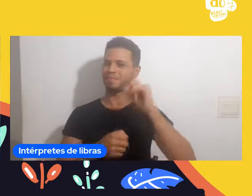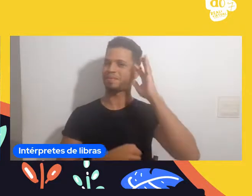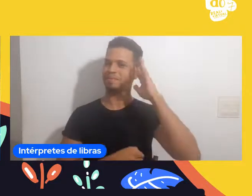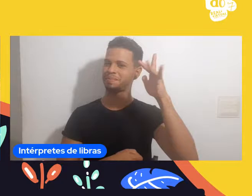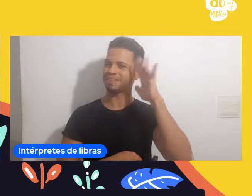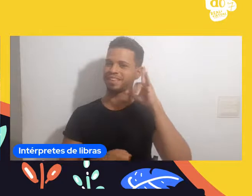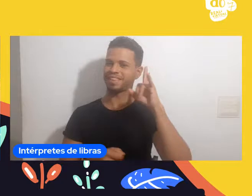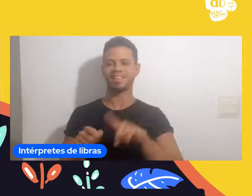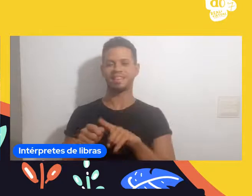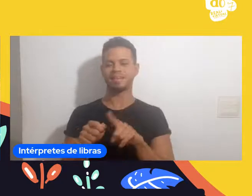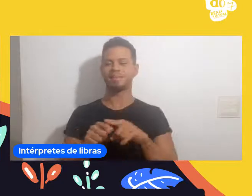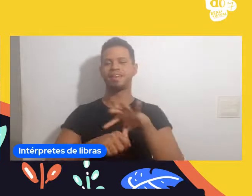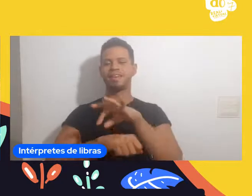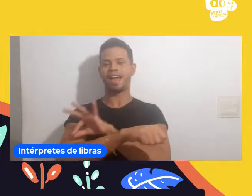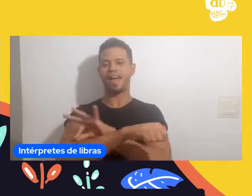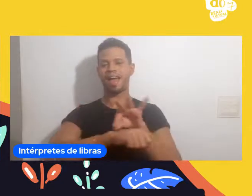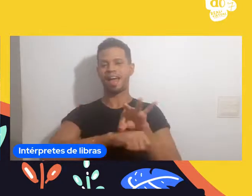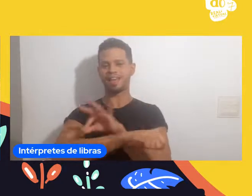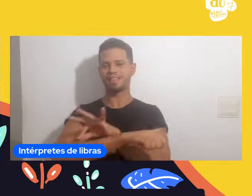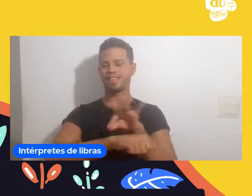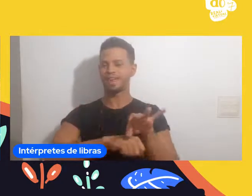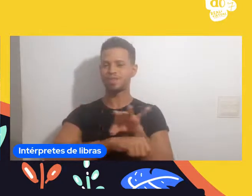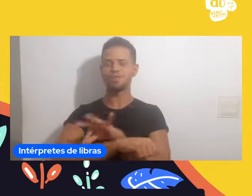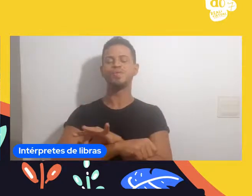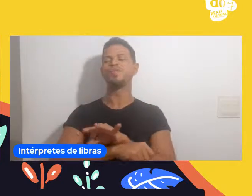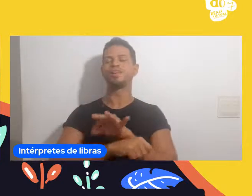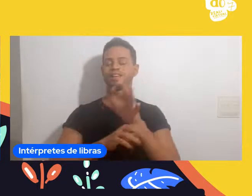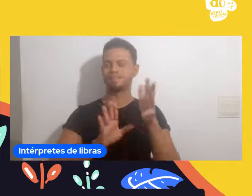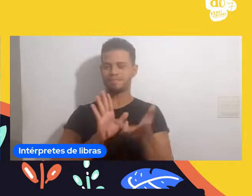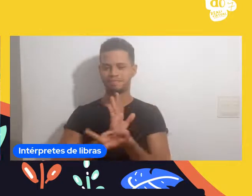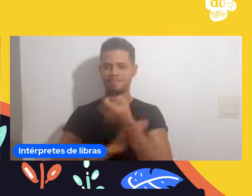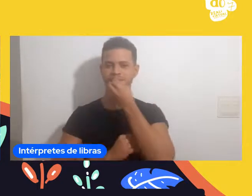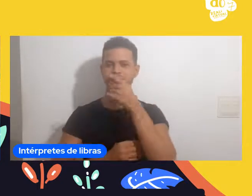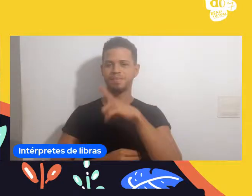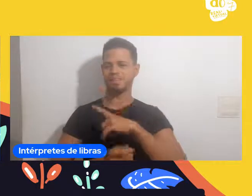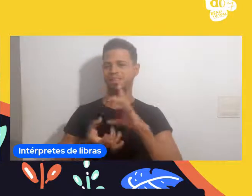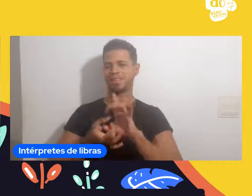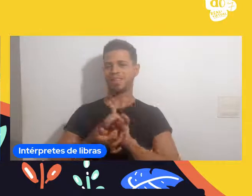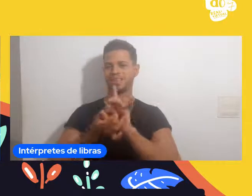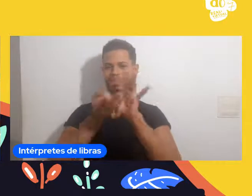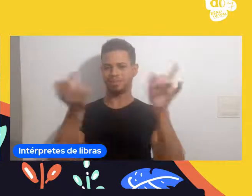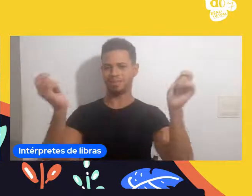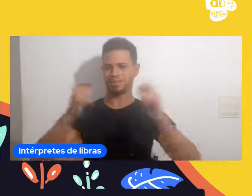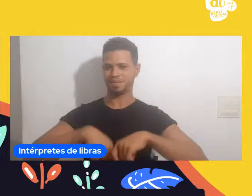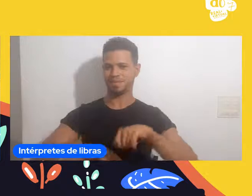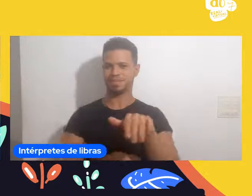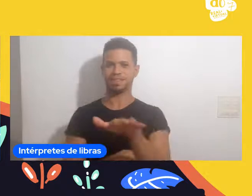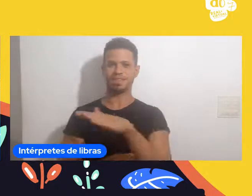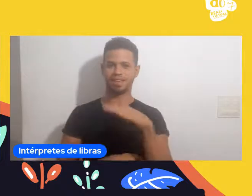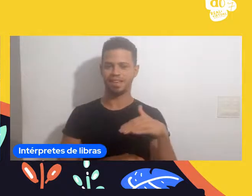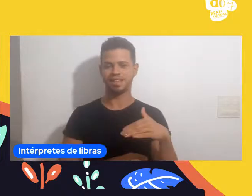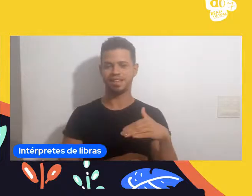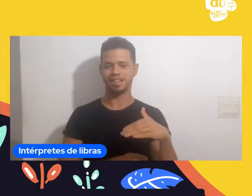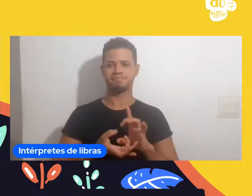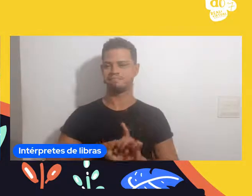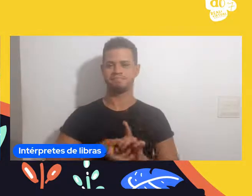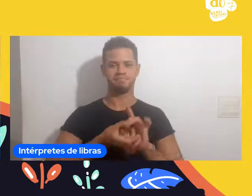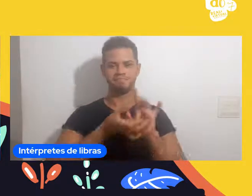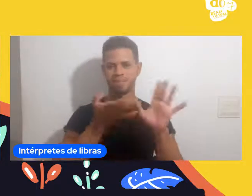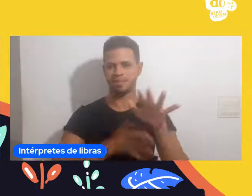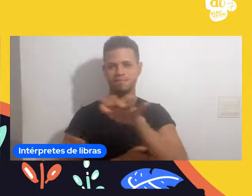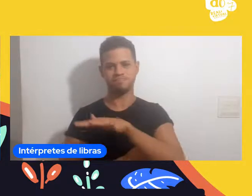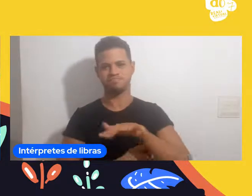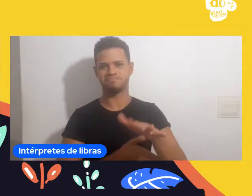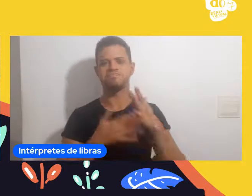arquitetura como um elemento primordial para dar a liberdade e a autonomia da criança ir e vir para o espaço que ela quiser, na